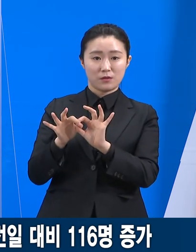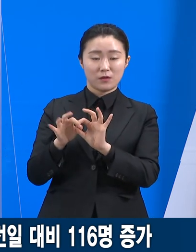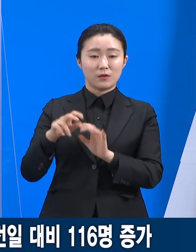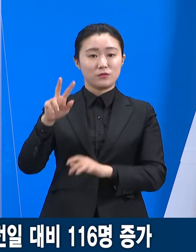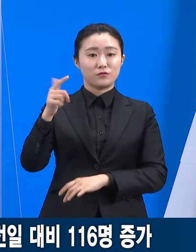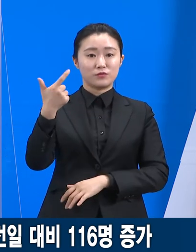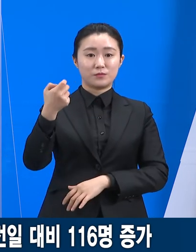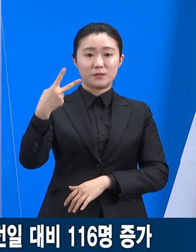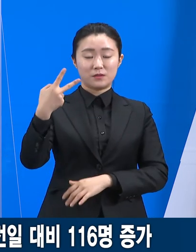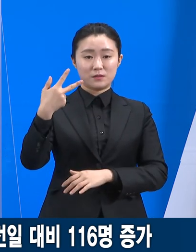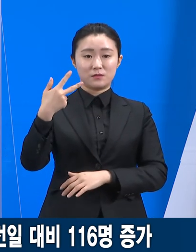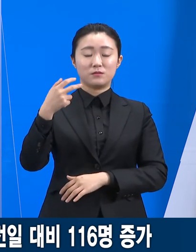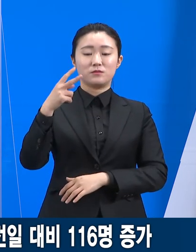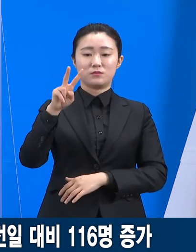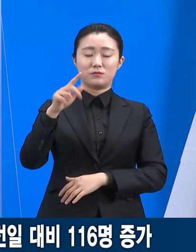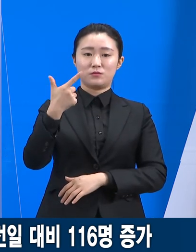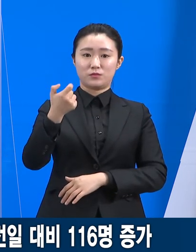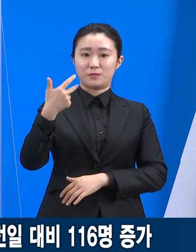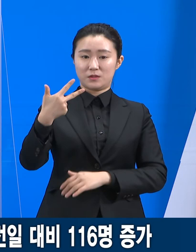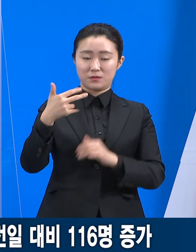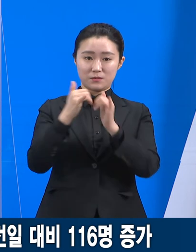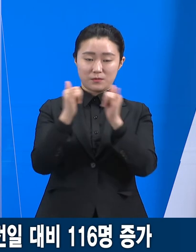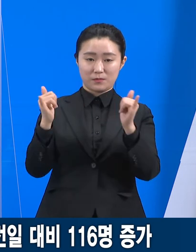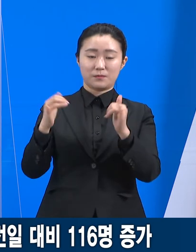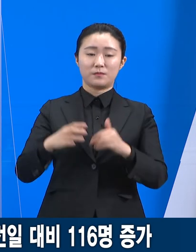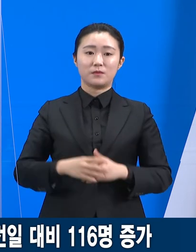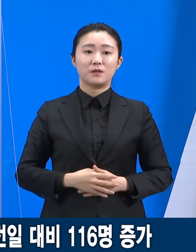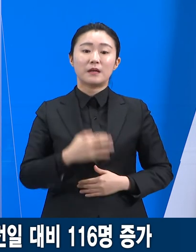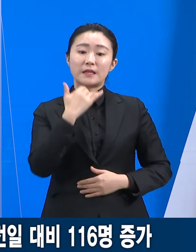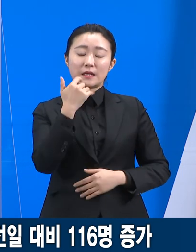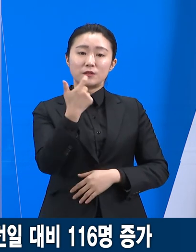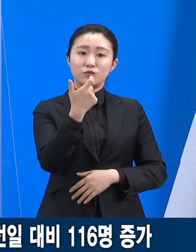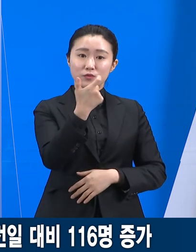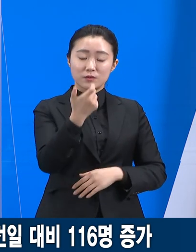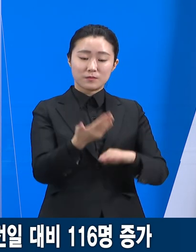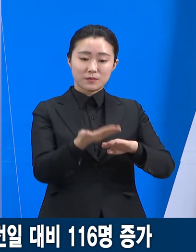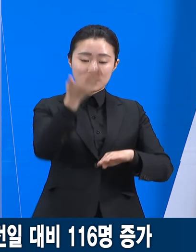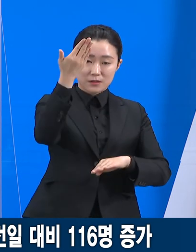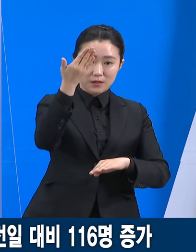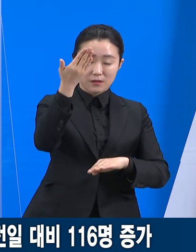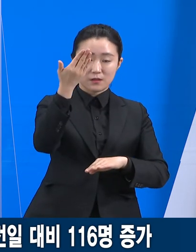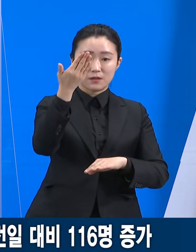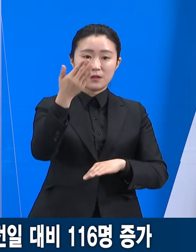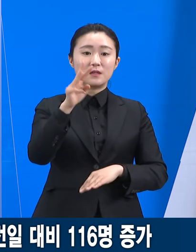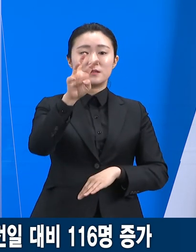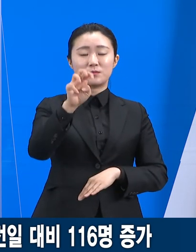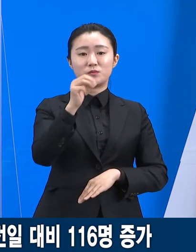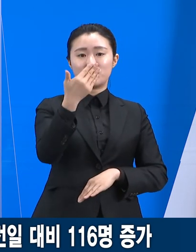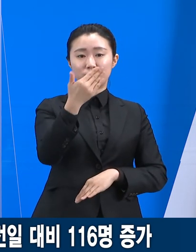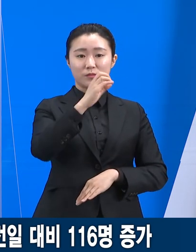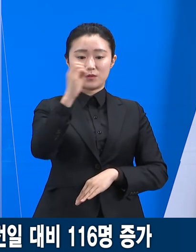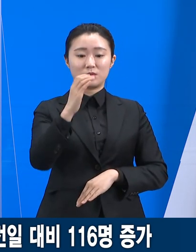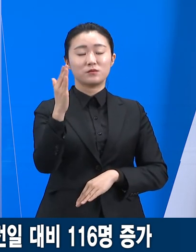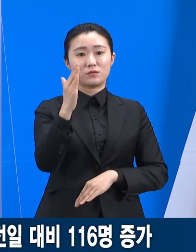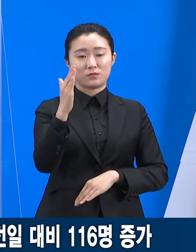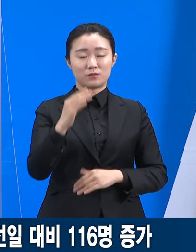고령자는 37명으로 31.9%를 차지합니다. 감염 경로를 알수 없는